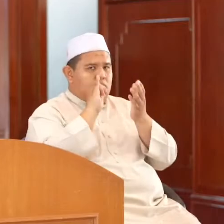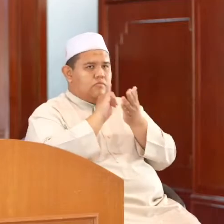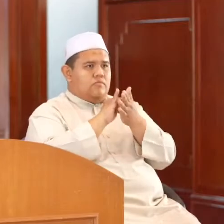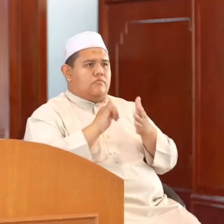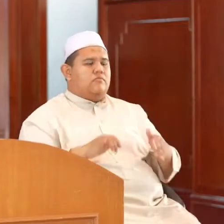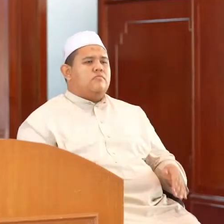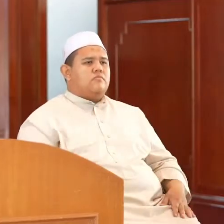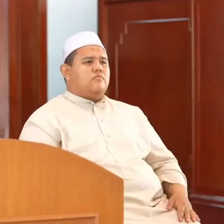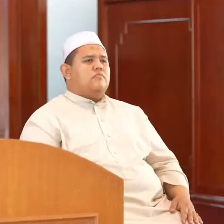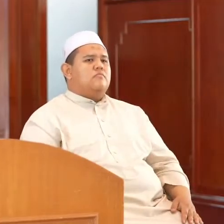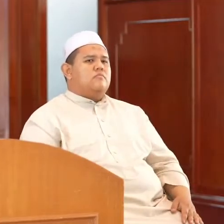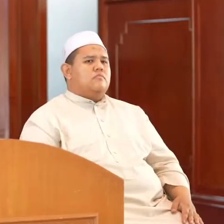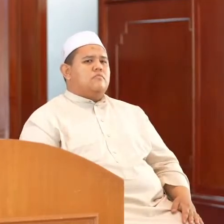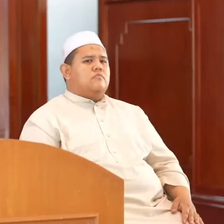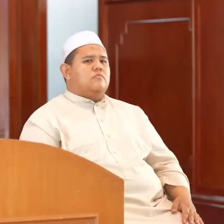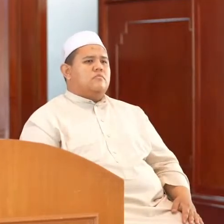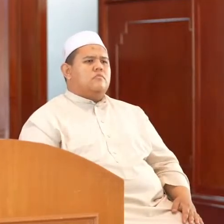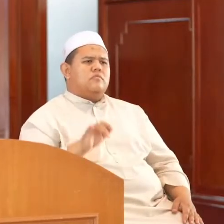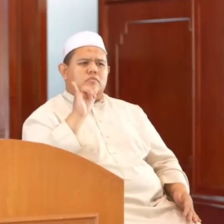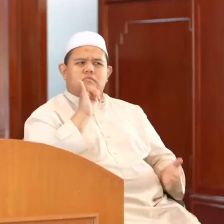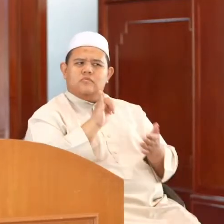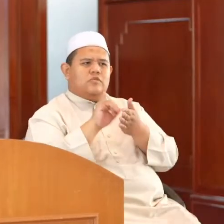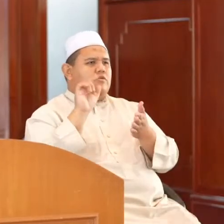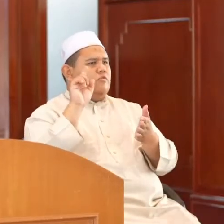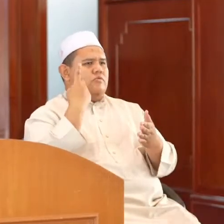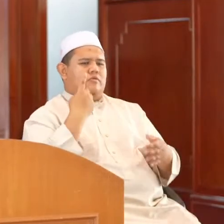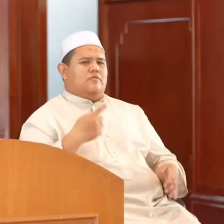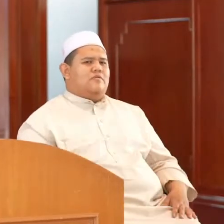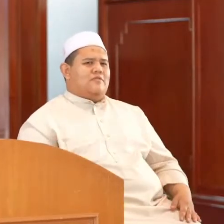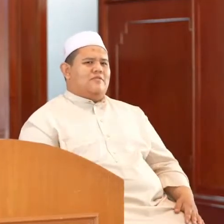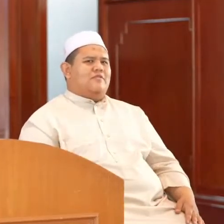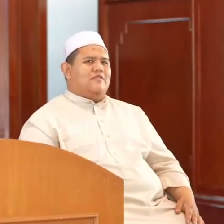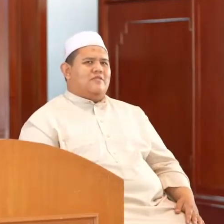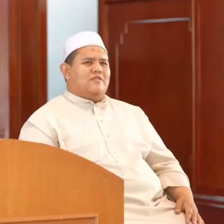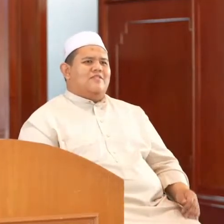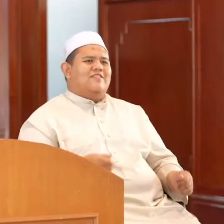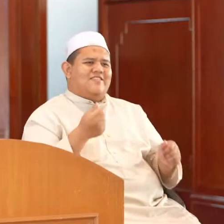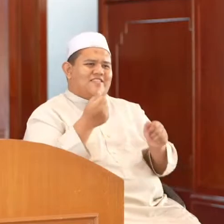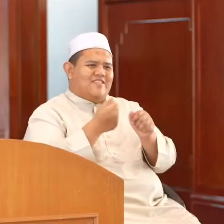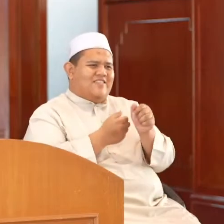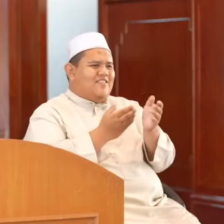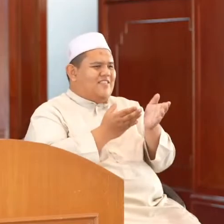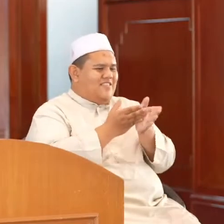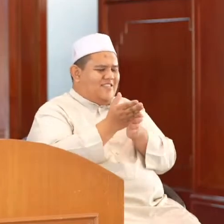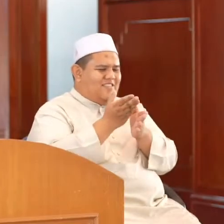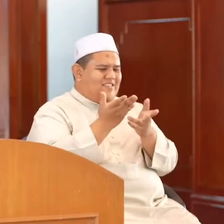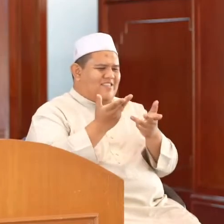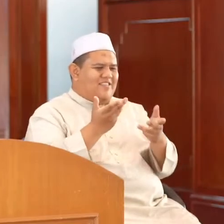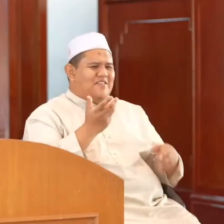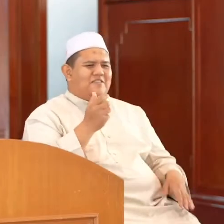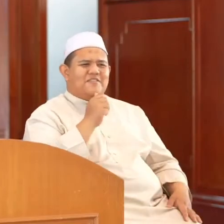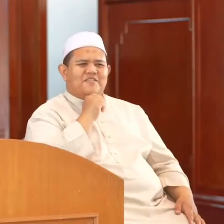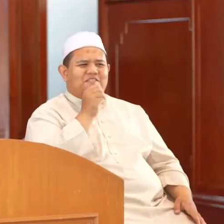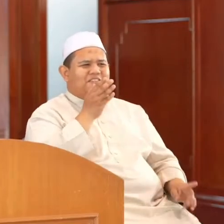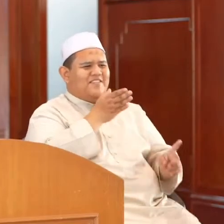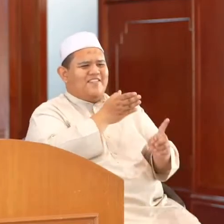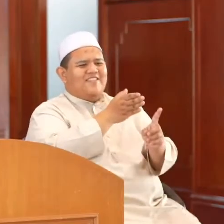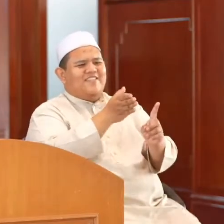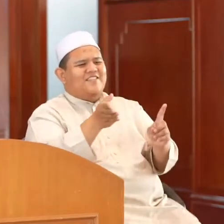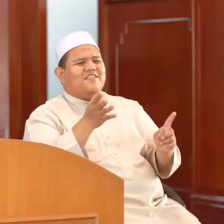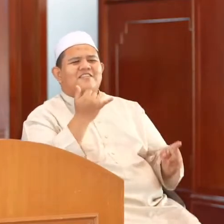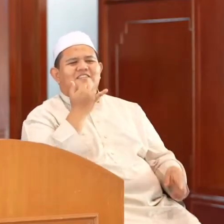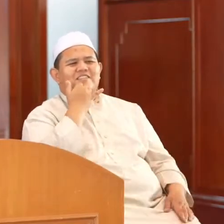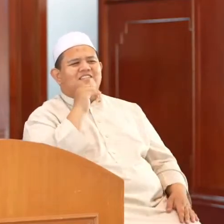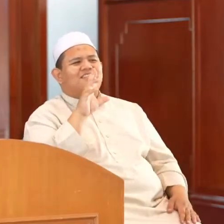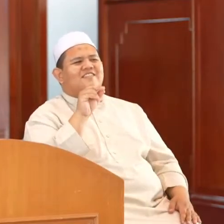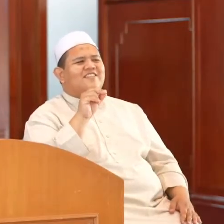Tu je. Setiap kali ni bukan ajaran sesat ni, ajaran sesat ni